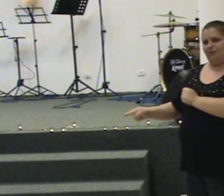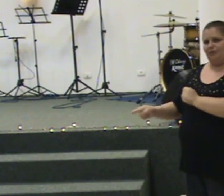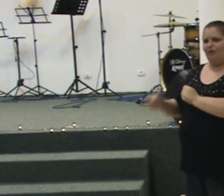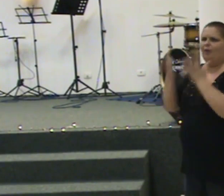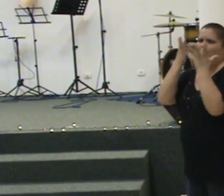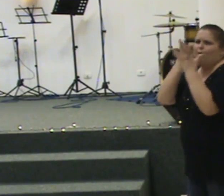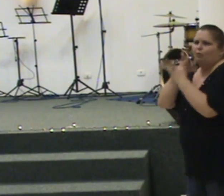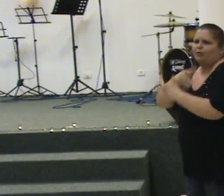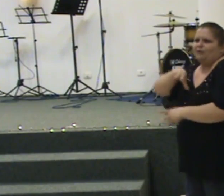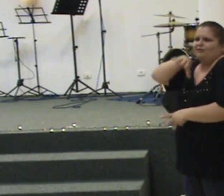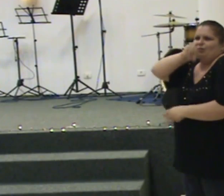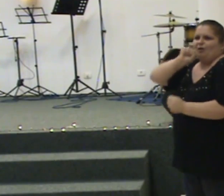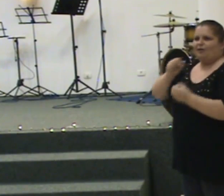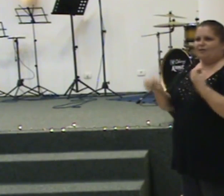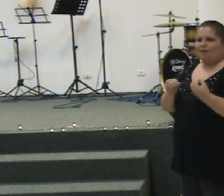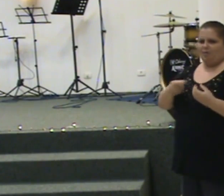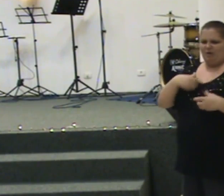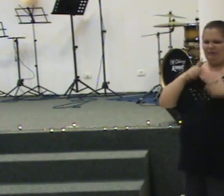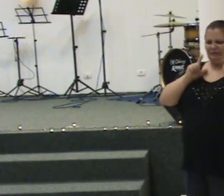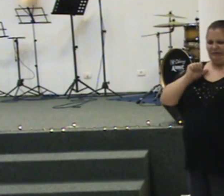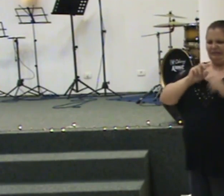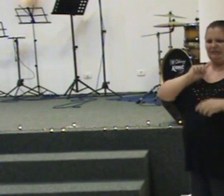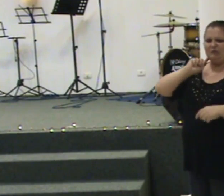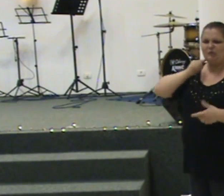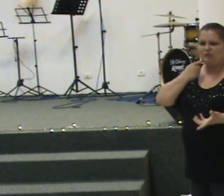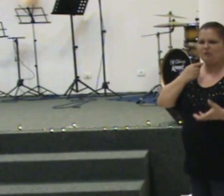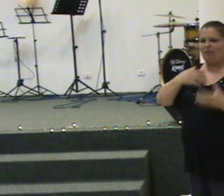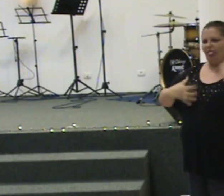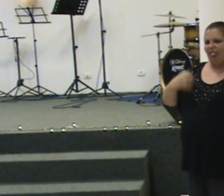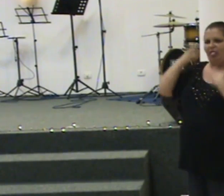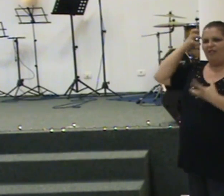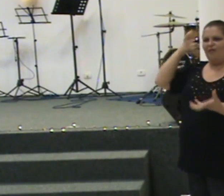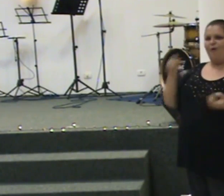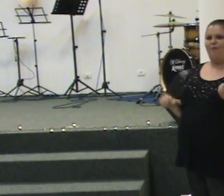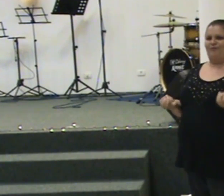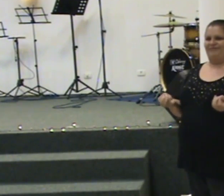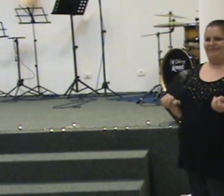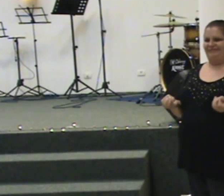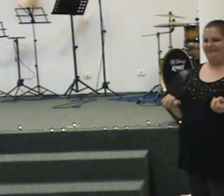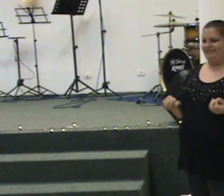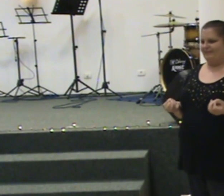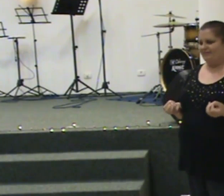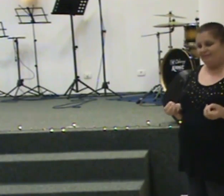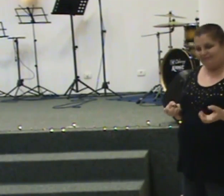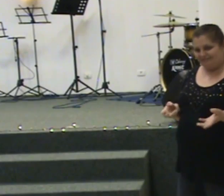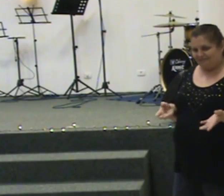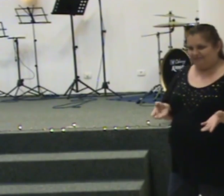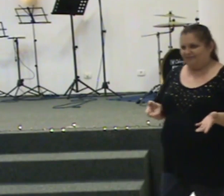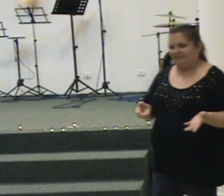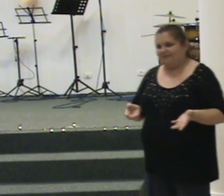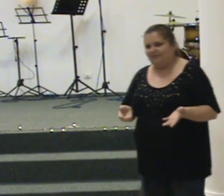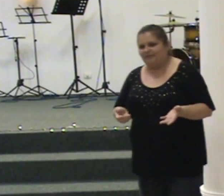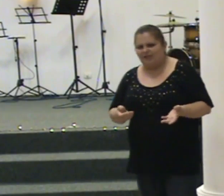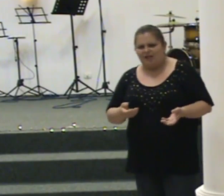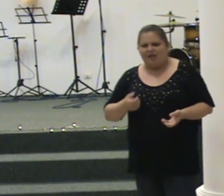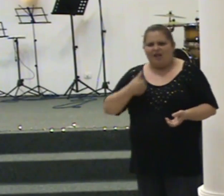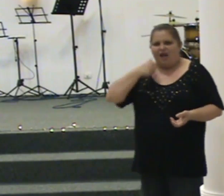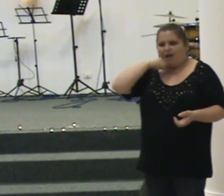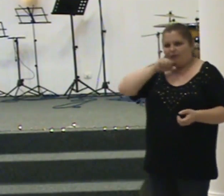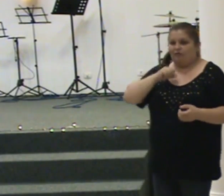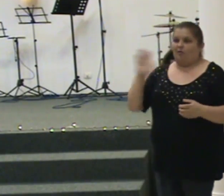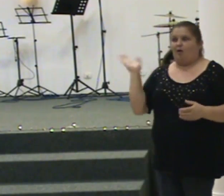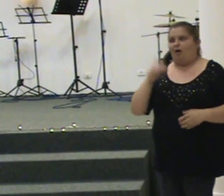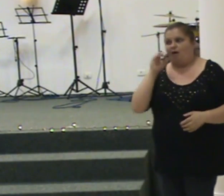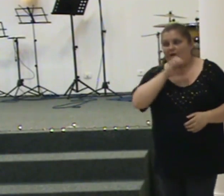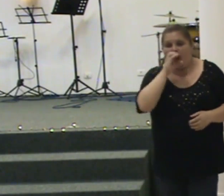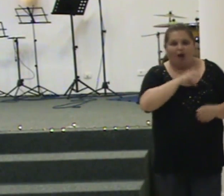tão bonita e eu tão sujo, tão feio, tão desarrumado? Então, aí a mãe falou assim: eu vou tomar um